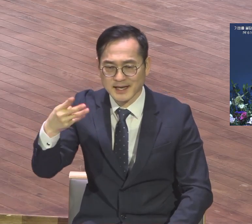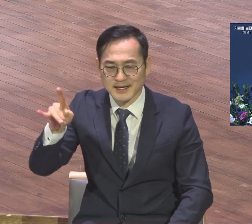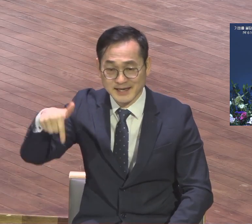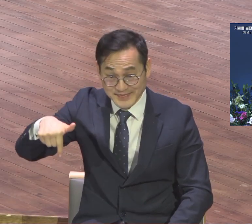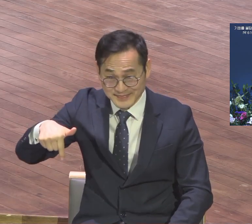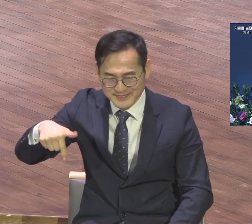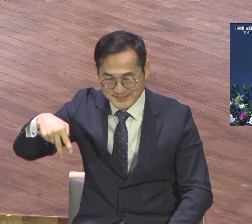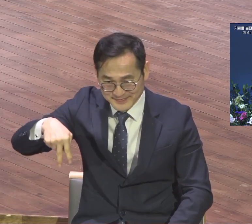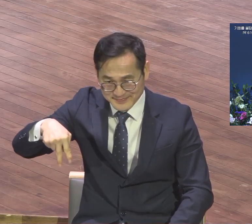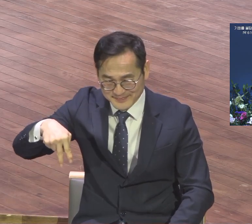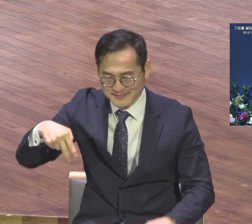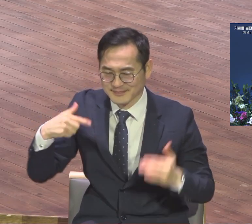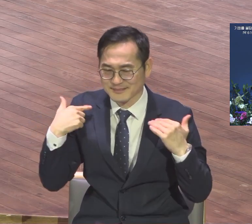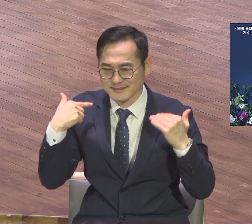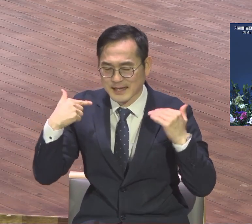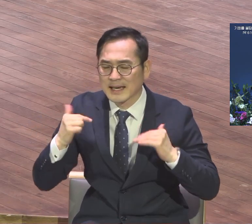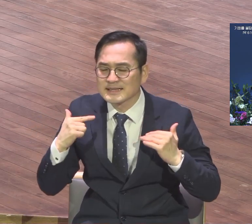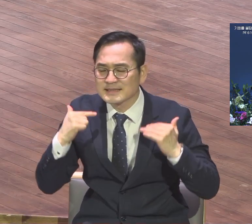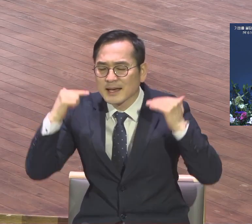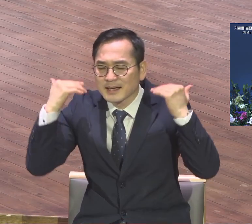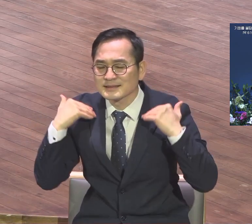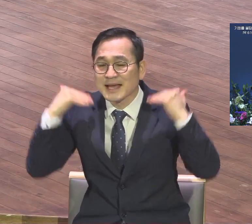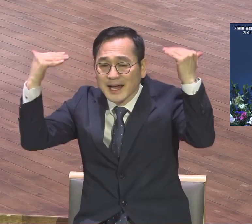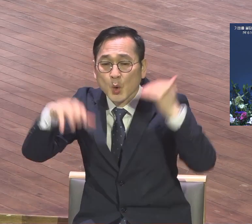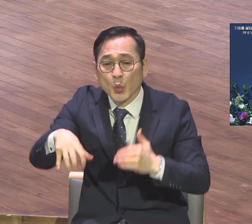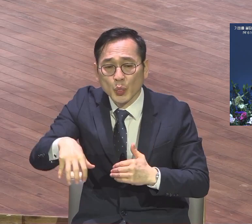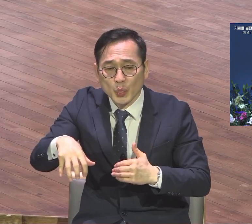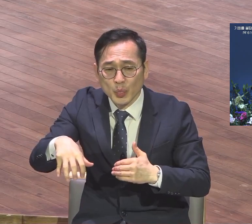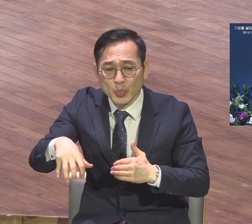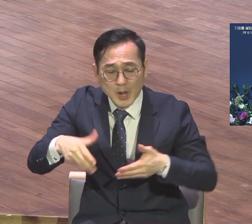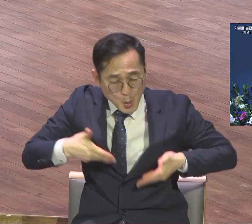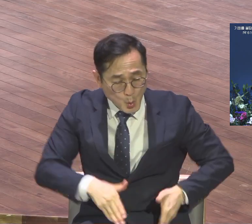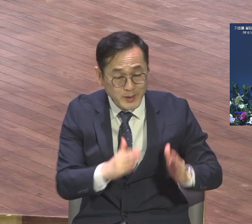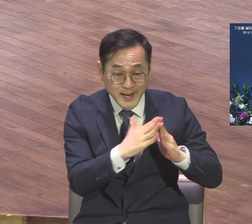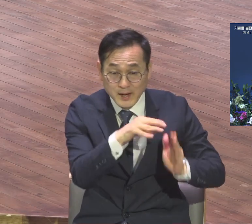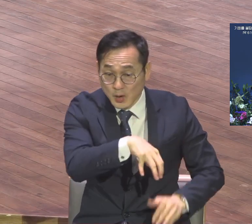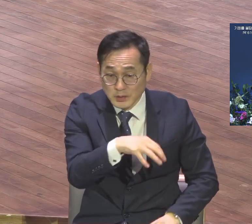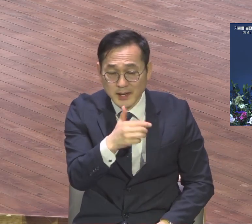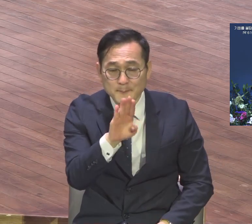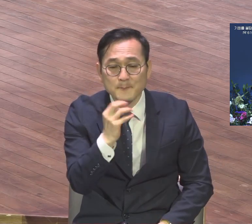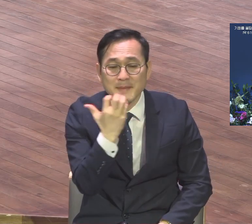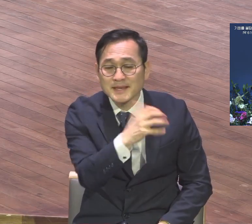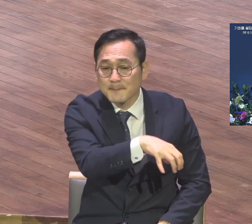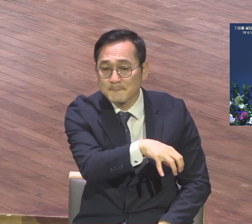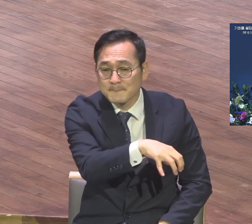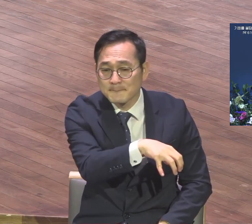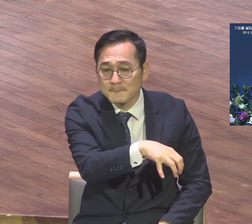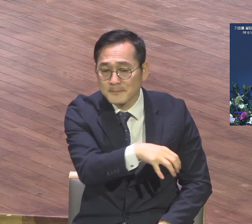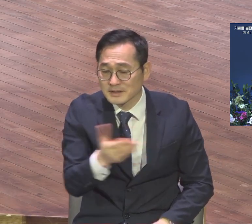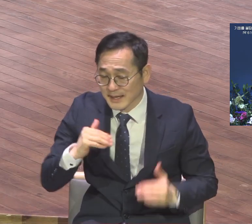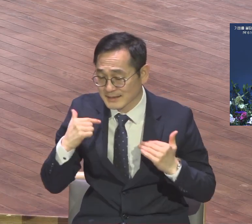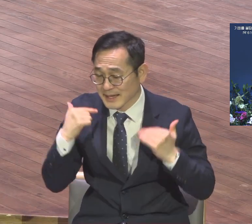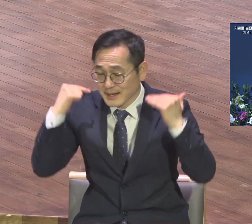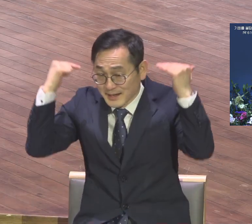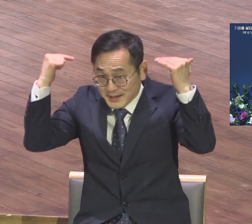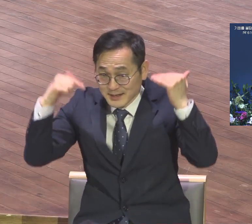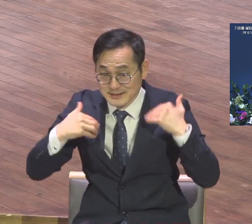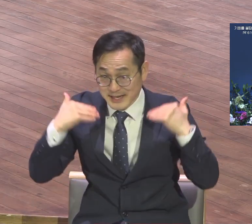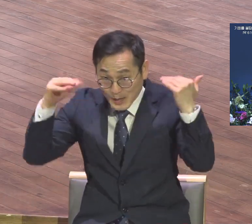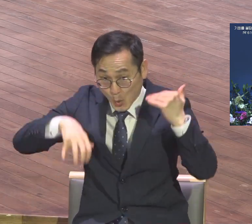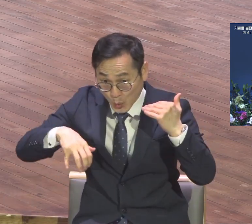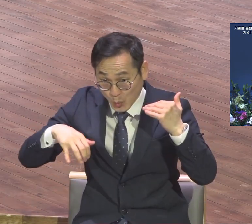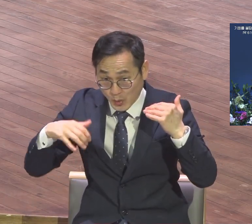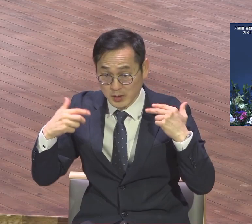고향은 베들레헴에 태어났어요. 그런데 자라기를 나사렛에서 자랐어요. 나사렛 출신 예수입니다. 예수님이 자란 곳이